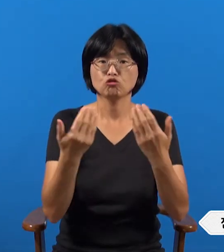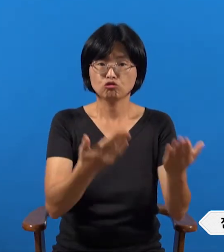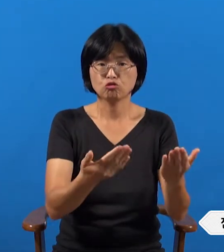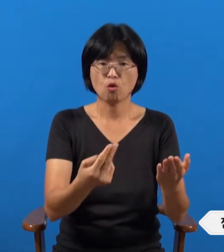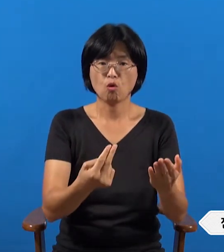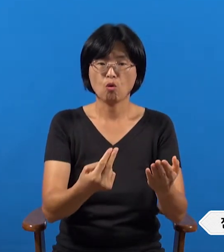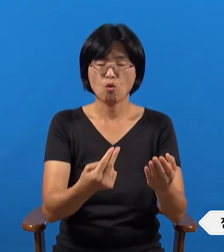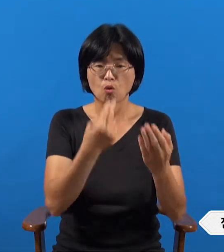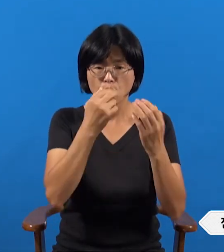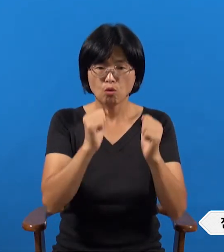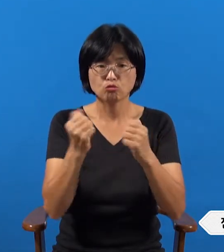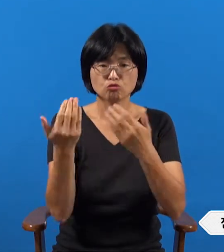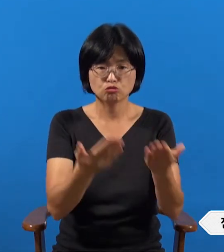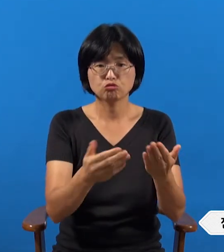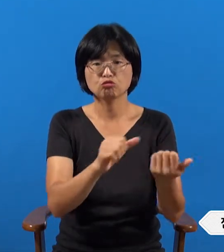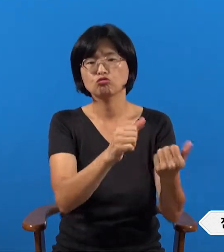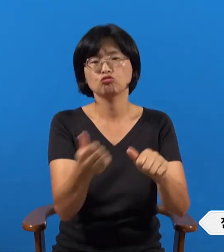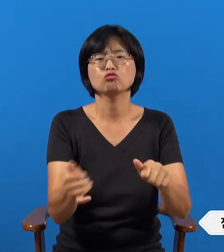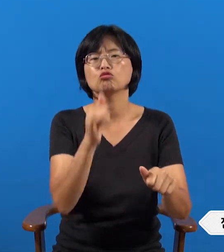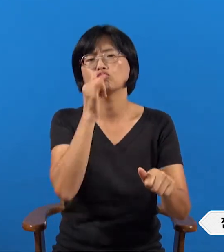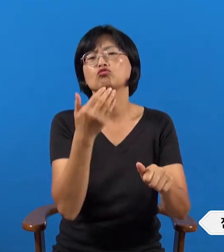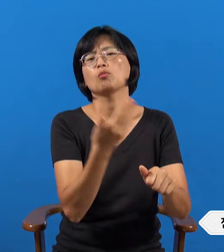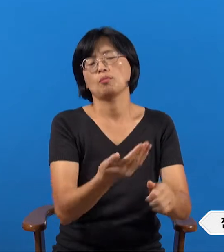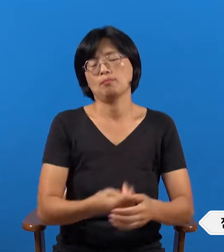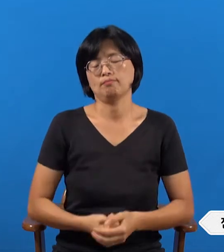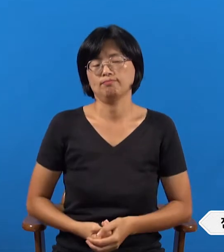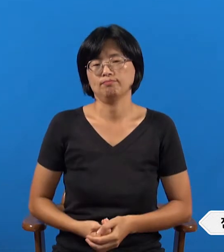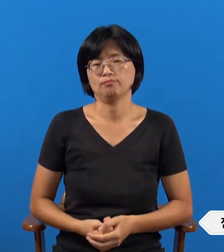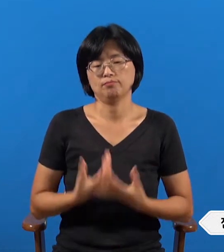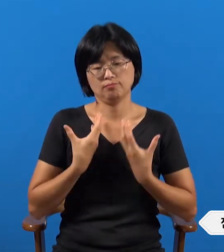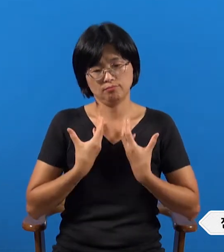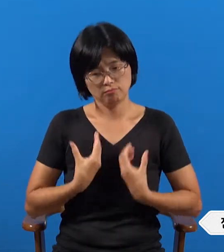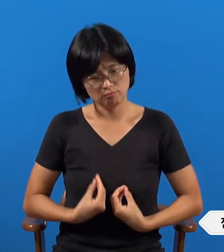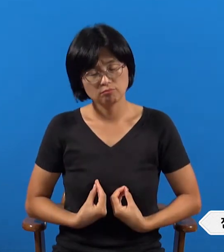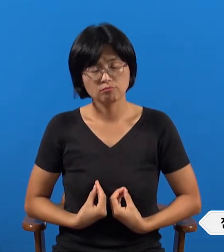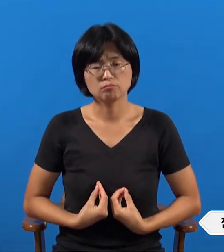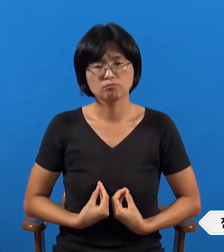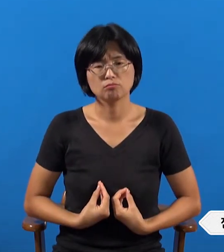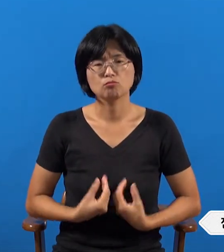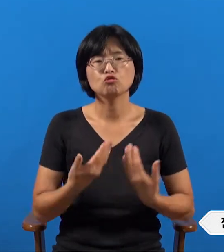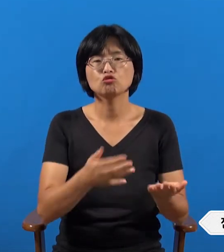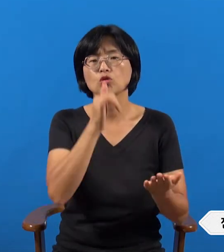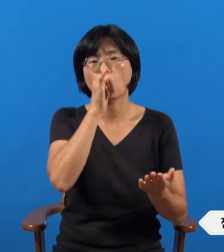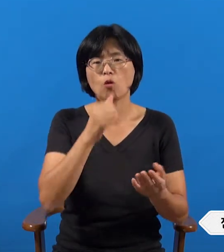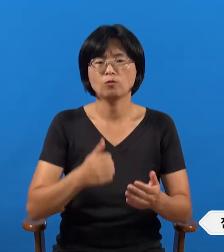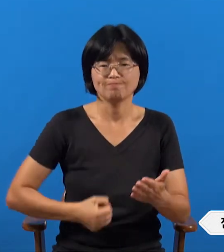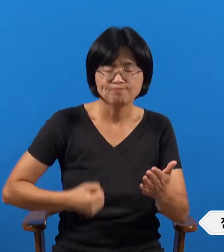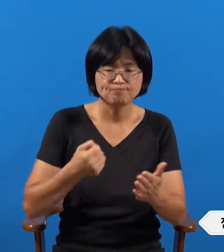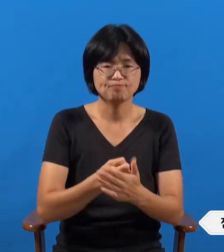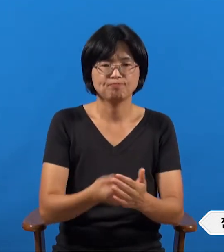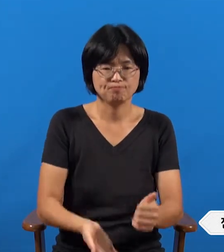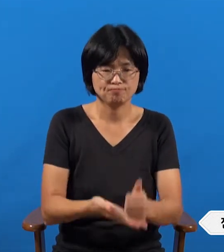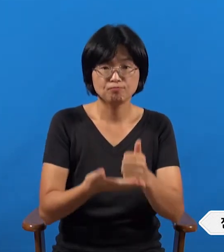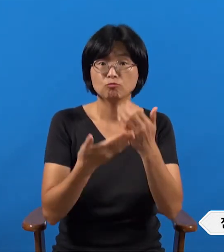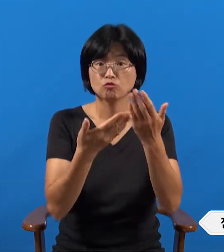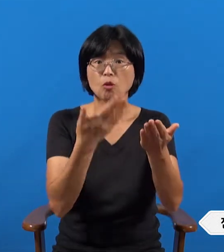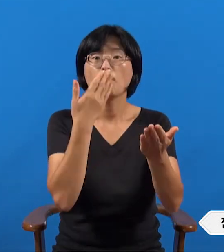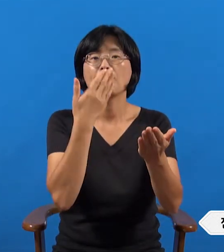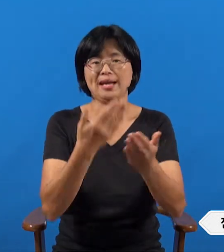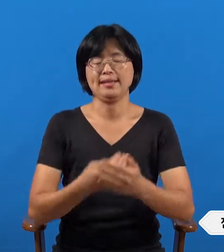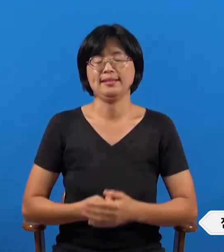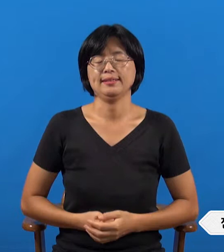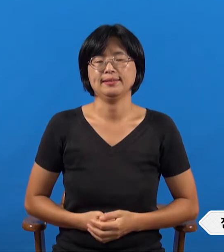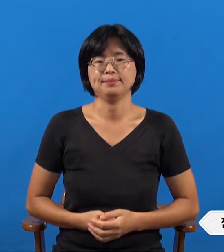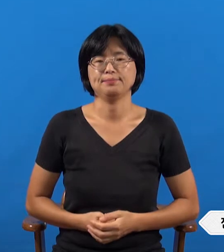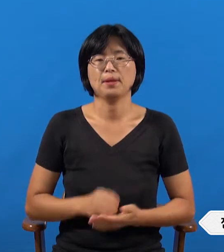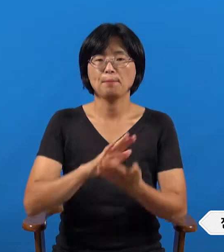하고 죽이기도 하고 힘들게도 하고 실망 가운데 절망에 빠지기도 하고 용기를 가지고